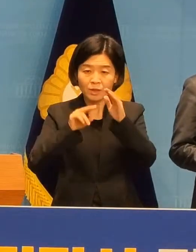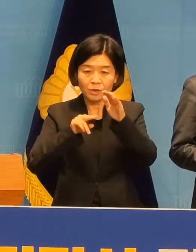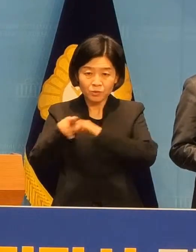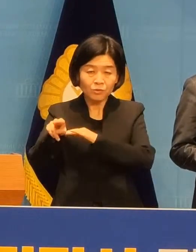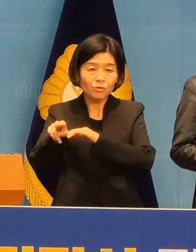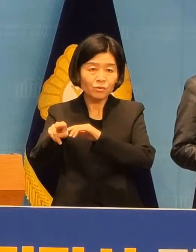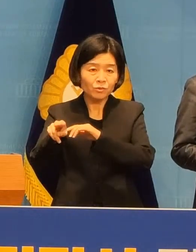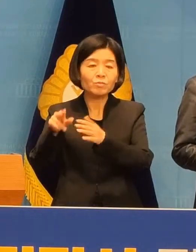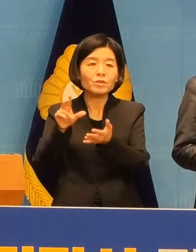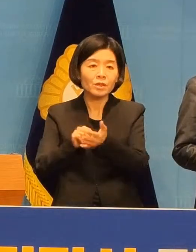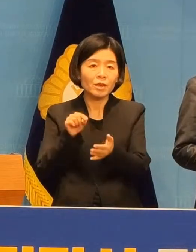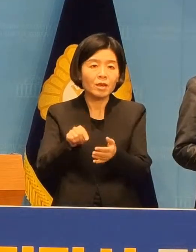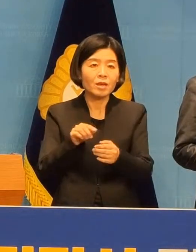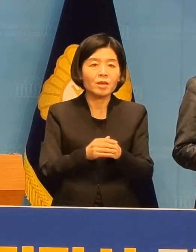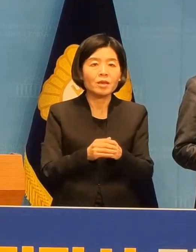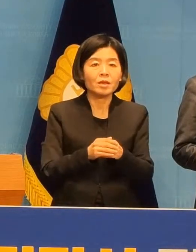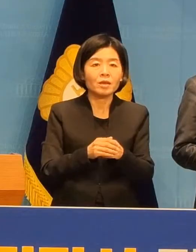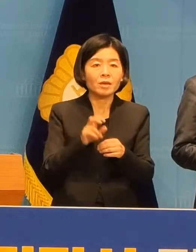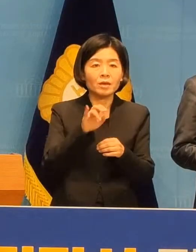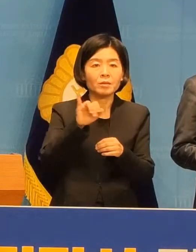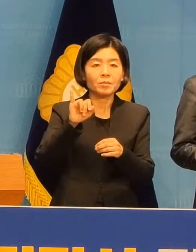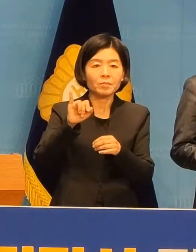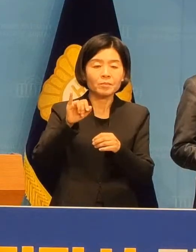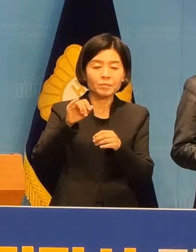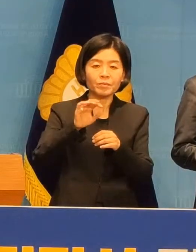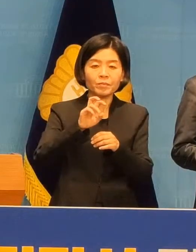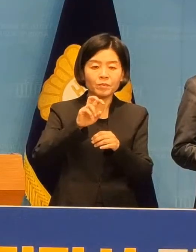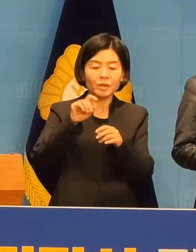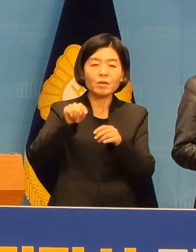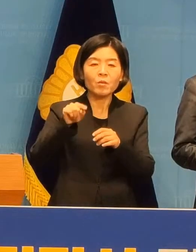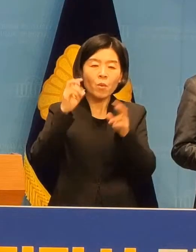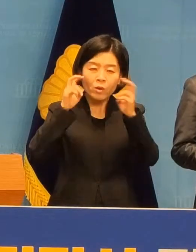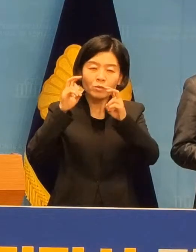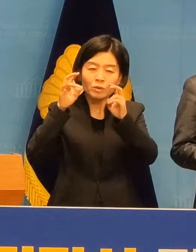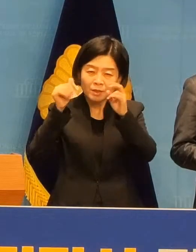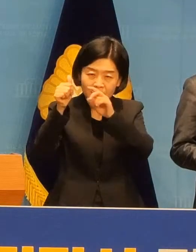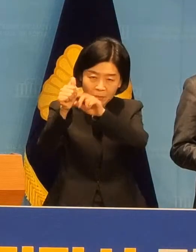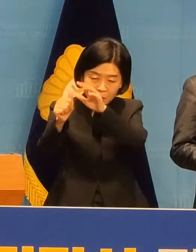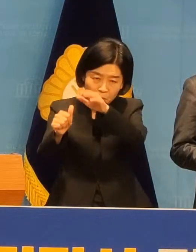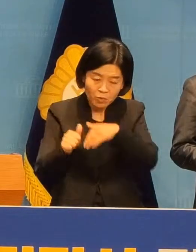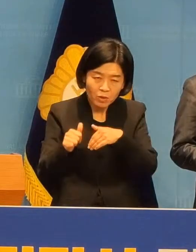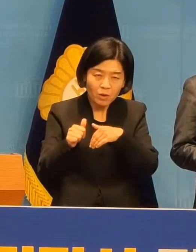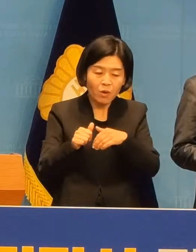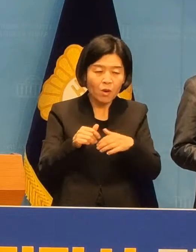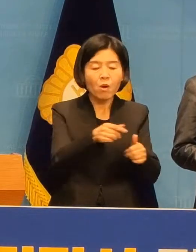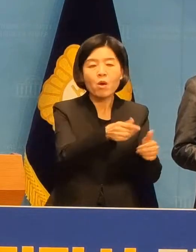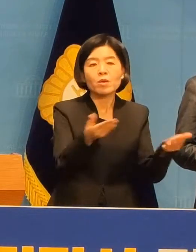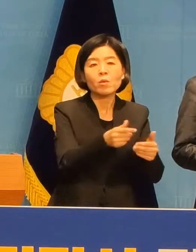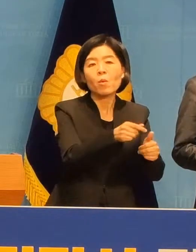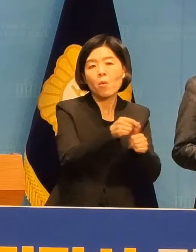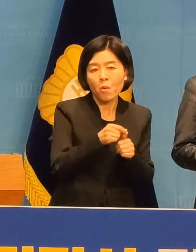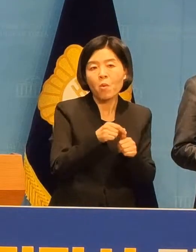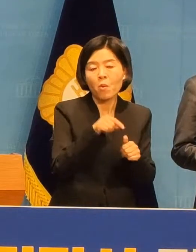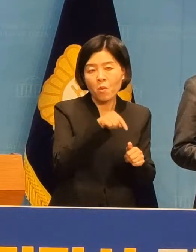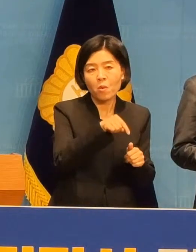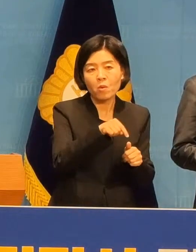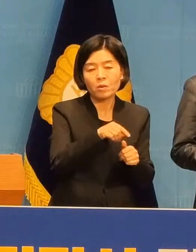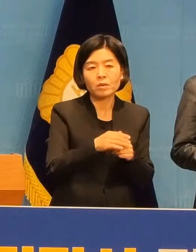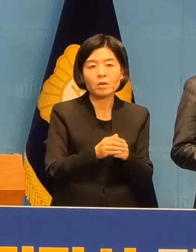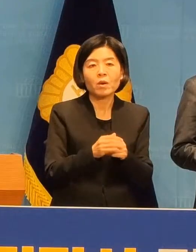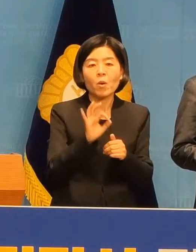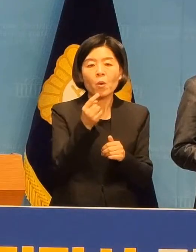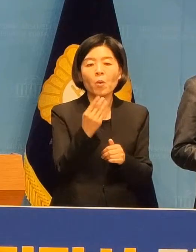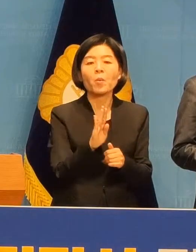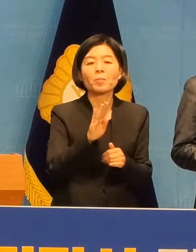이배원 대표이사를 증인으로 신청하여 외국인 투자기업의 먹튀 행각을 지적하고 고용 승계에 대한 대책 마련을 요구했습니다.